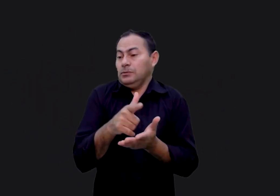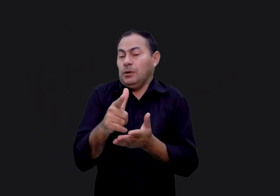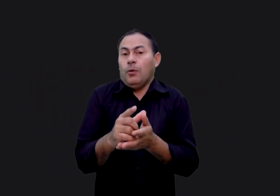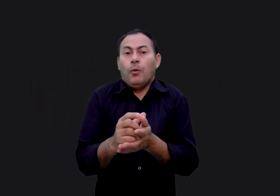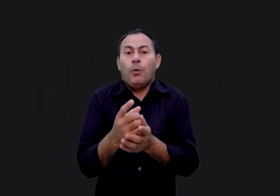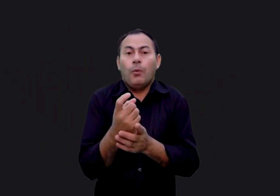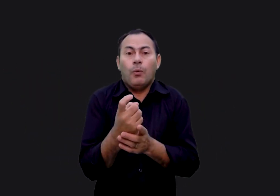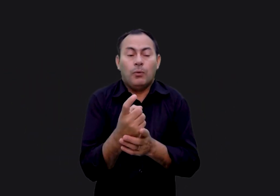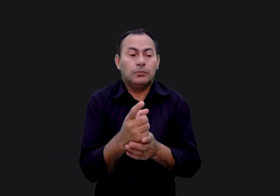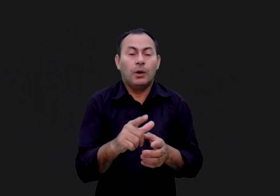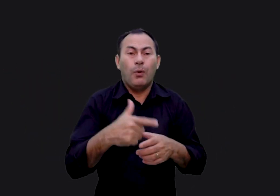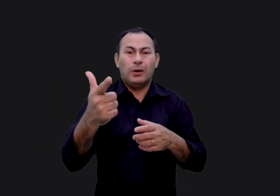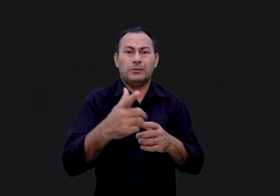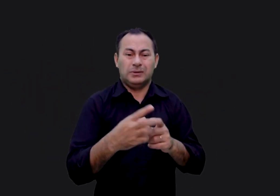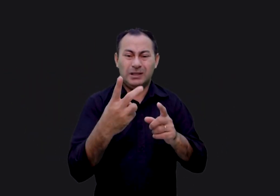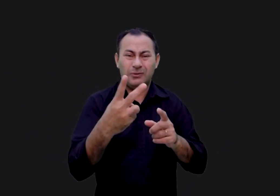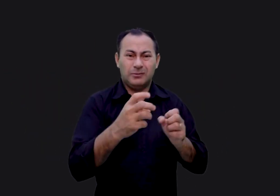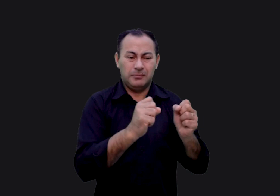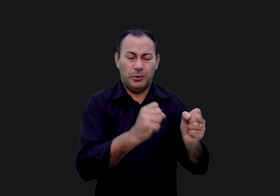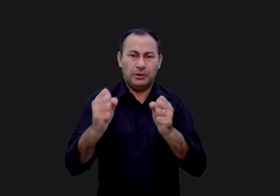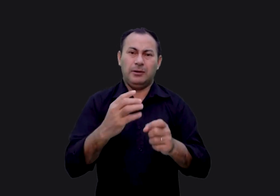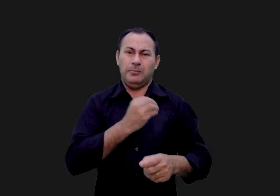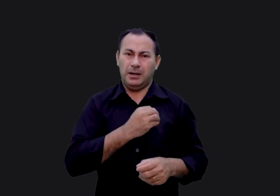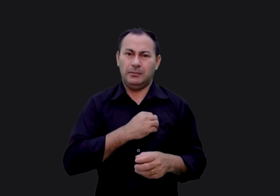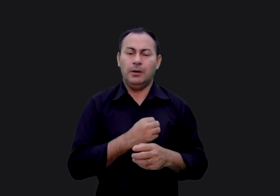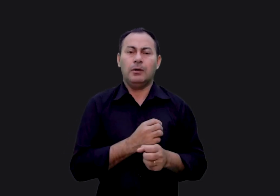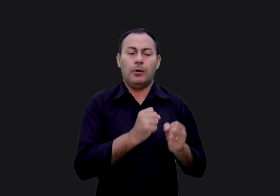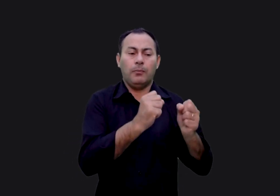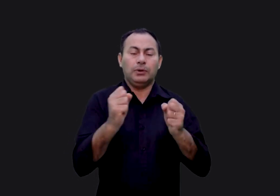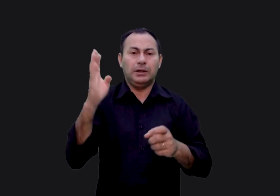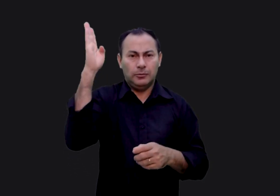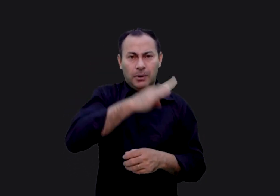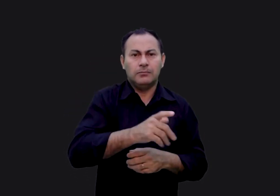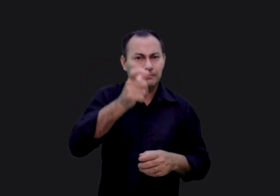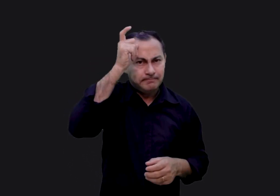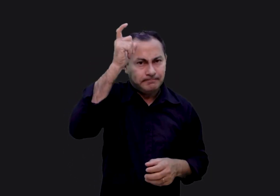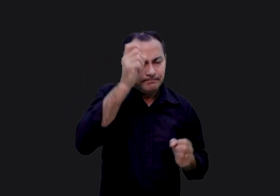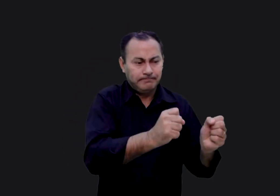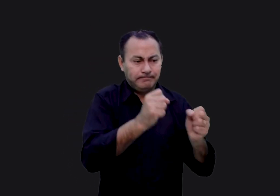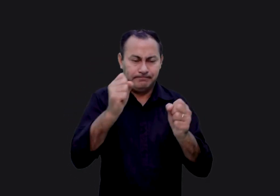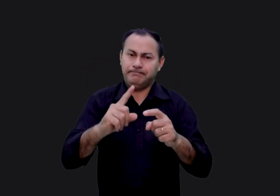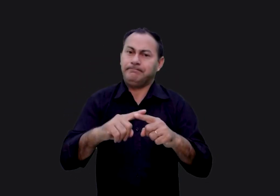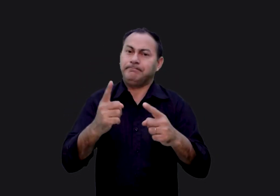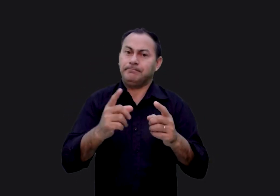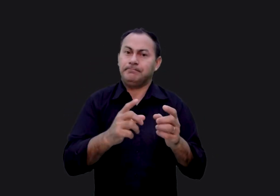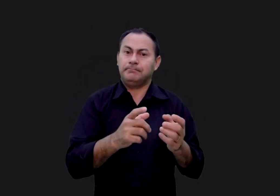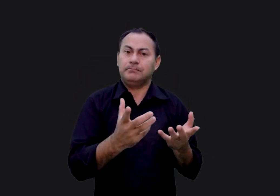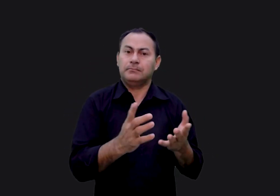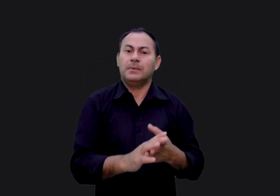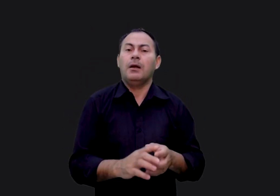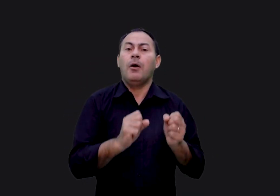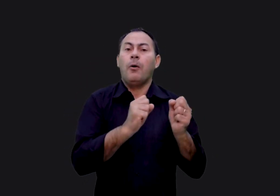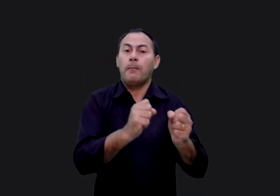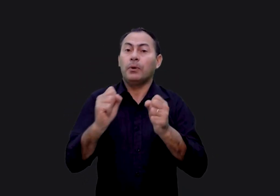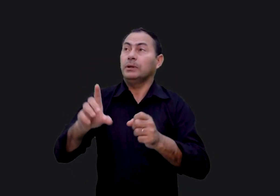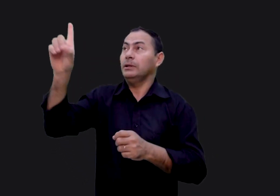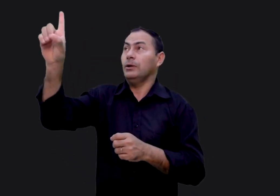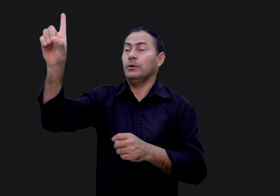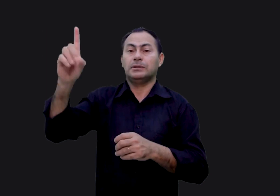do que o poder do pecado, o poder do mal, o poder de Satanás. Mas a notícia boa é que o poder de